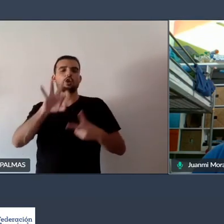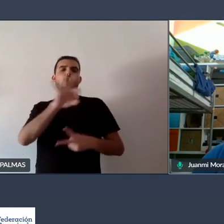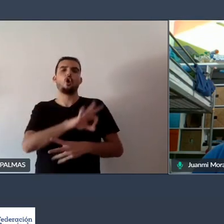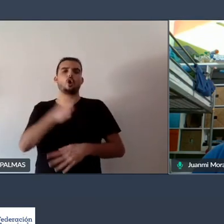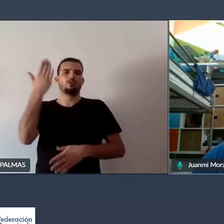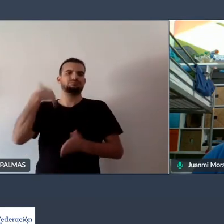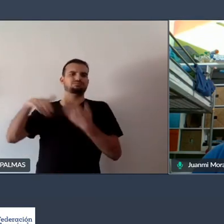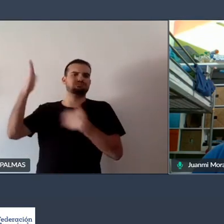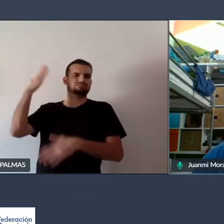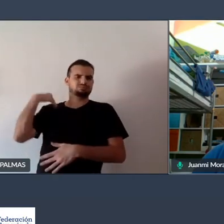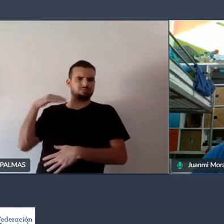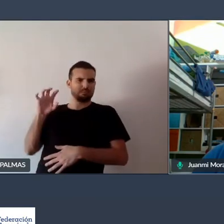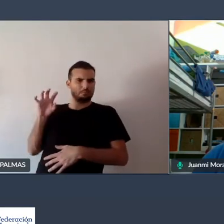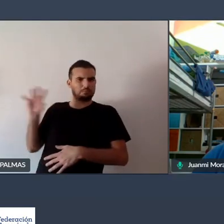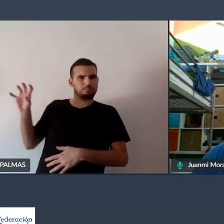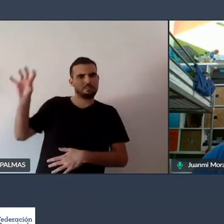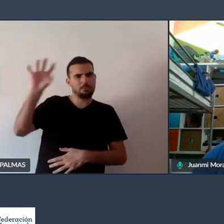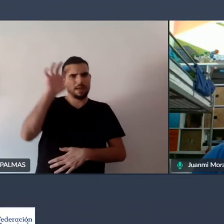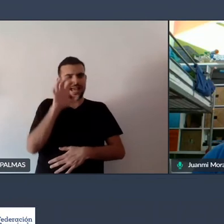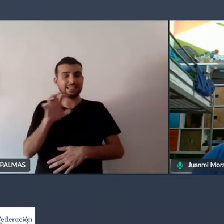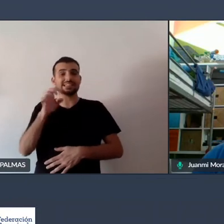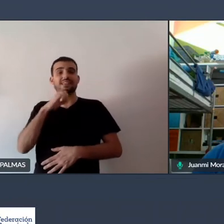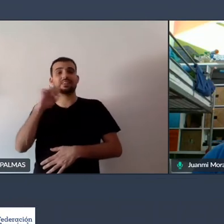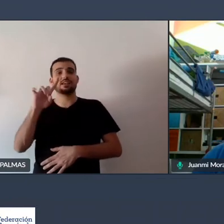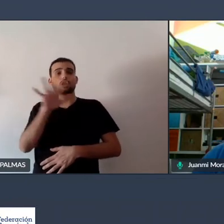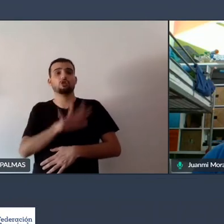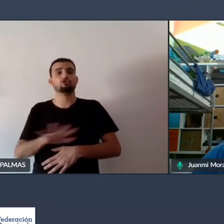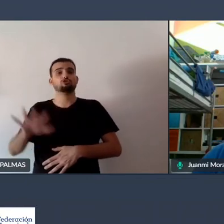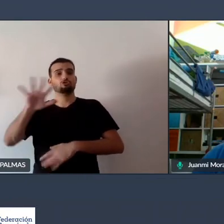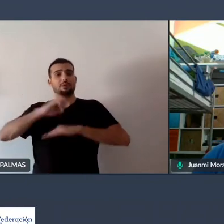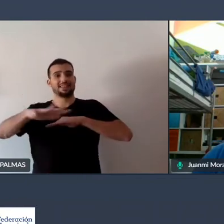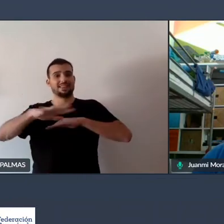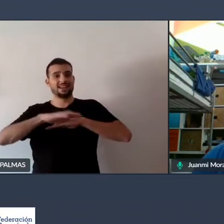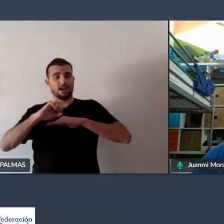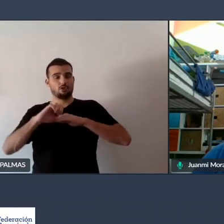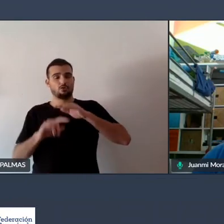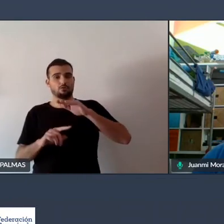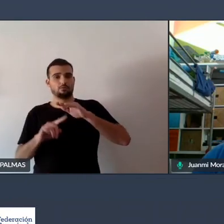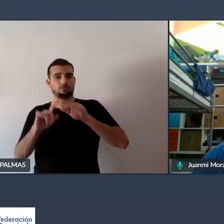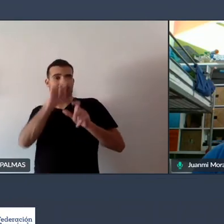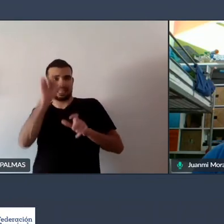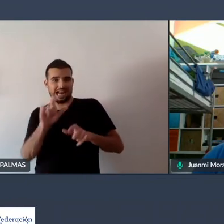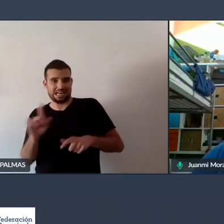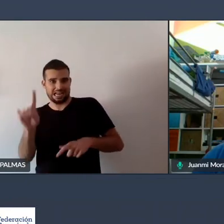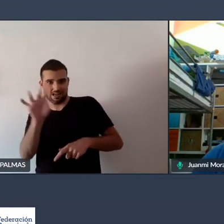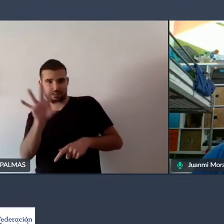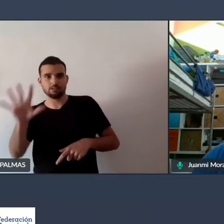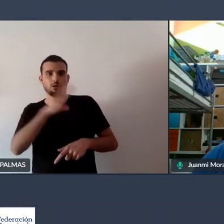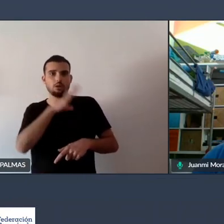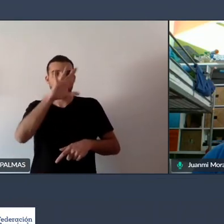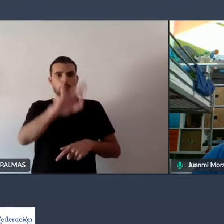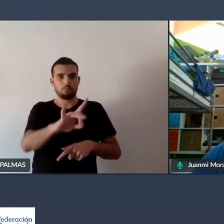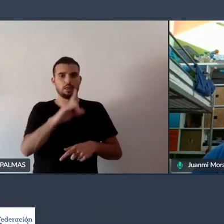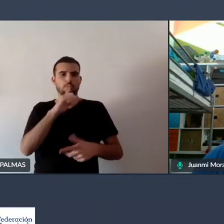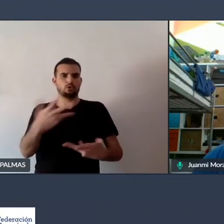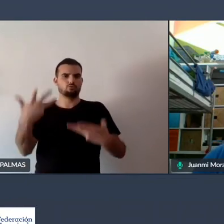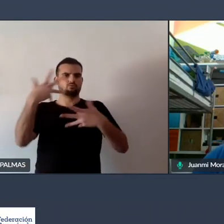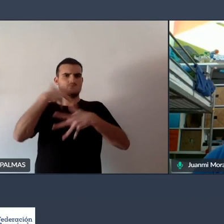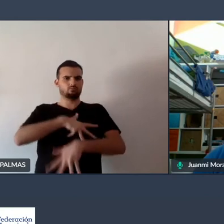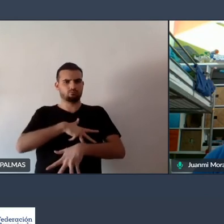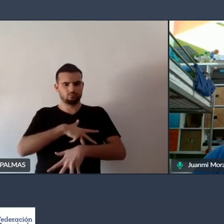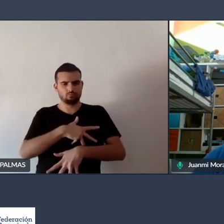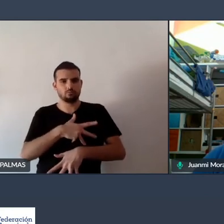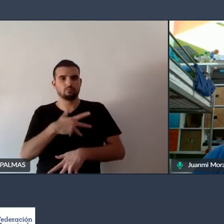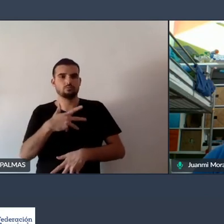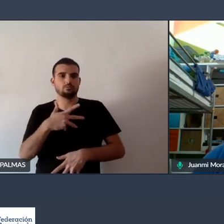etc. Pero en el sentido de intentar buscar experiencias en el extranjero y de intentar buscar ese tipo de enriquecimiento, yo creo que tampoco había mucho que